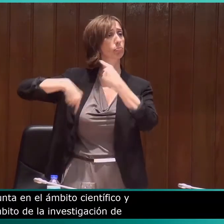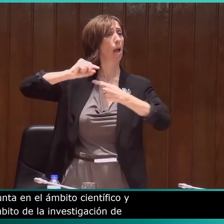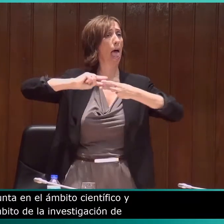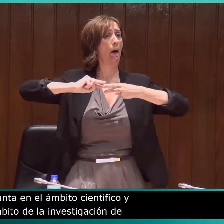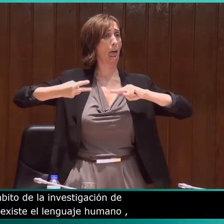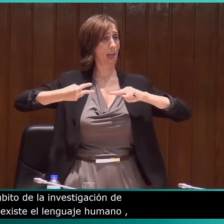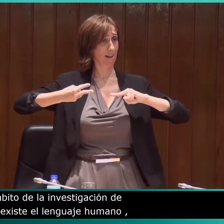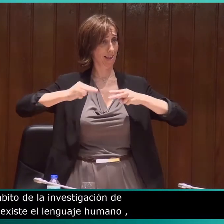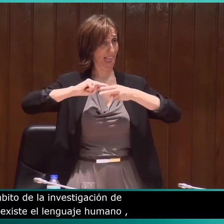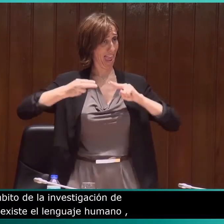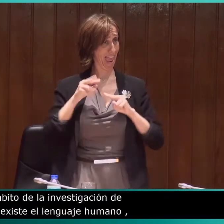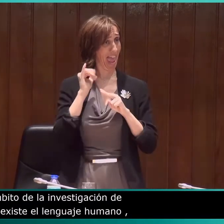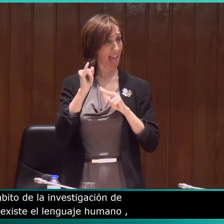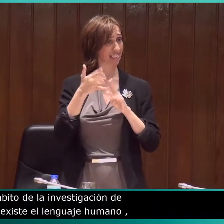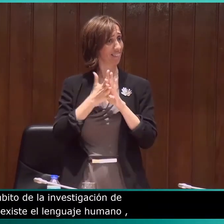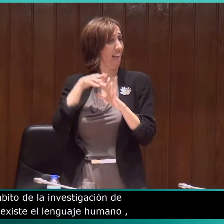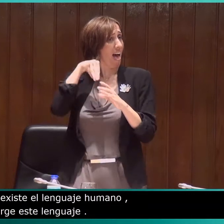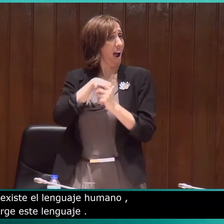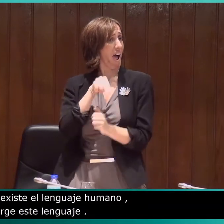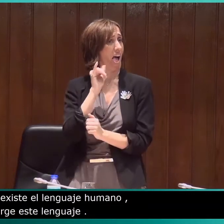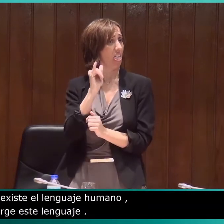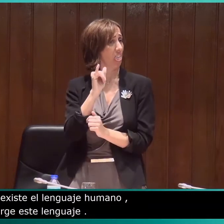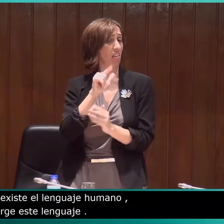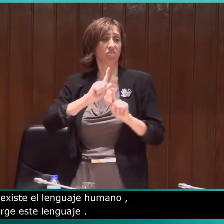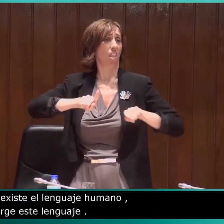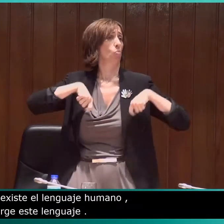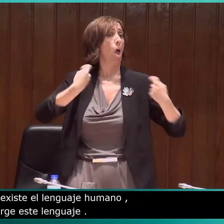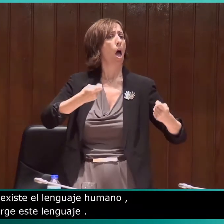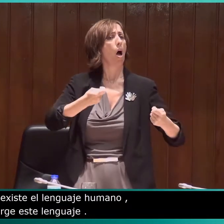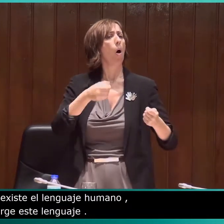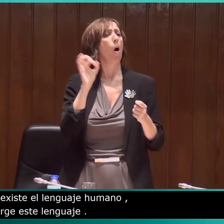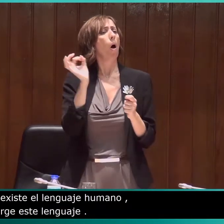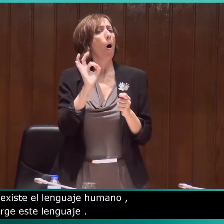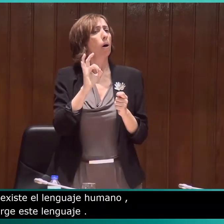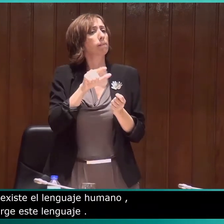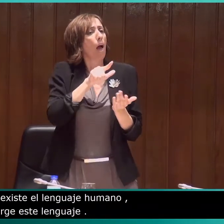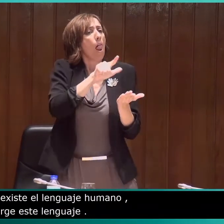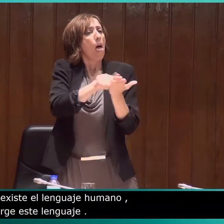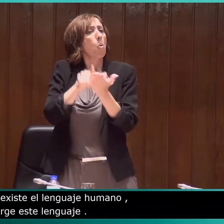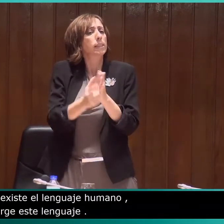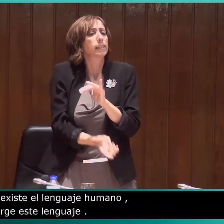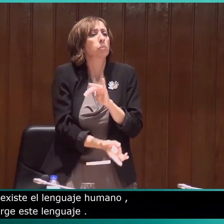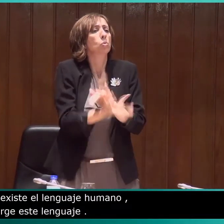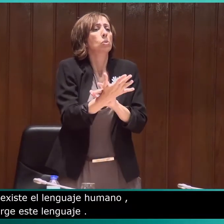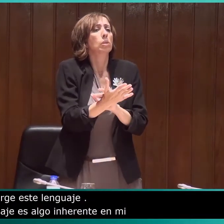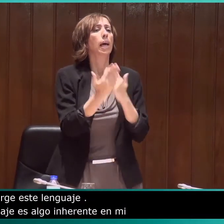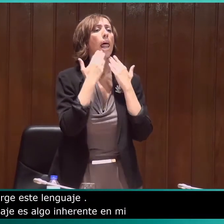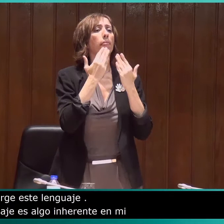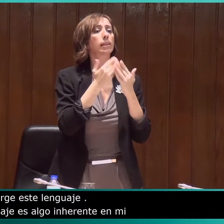inherente en mi genética es decir es algo innato o las lenguas se crean